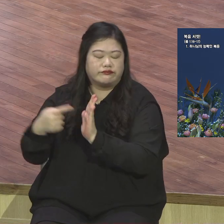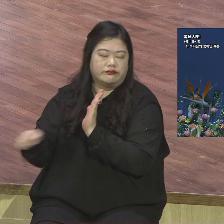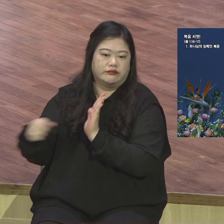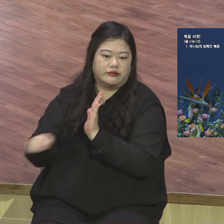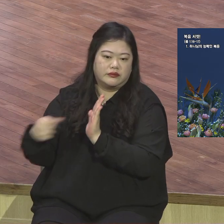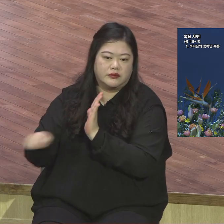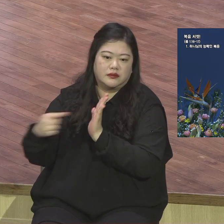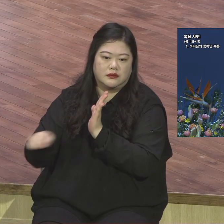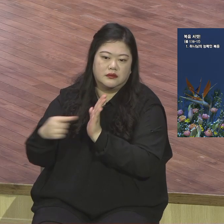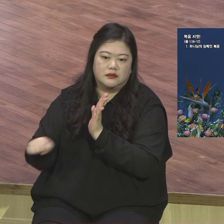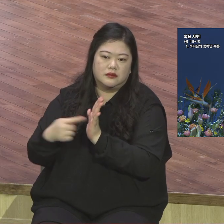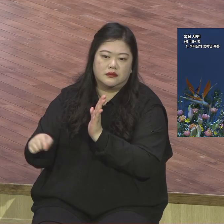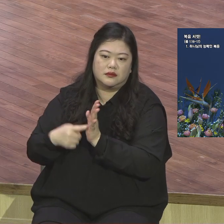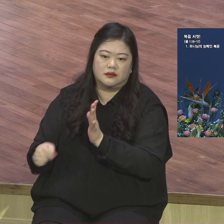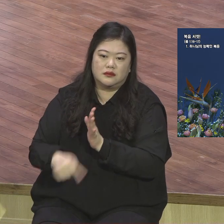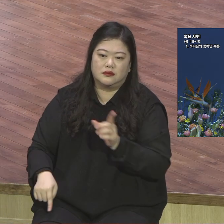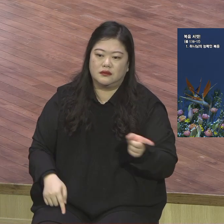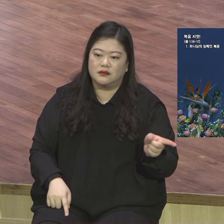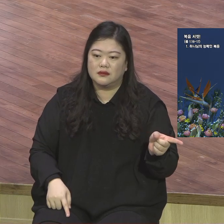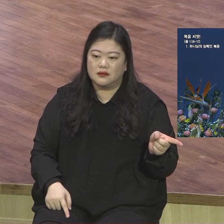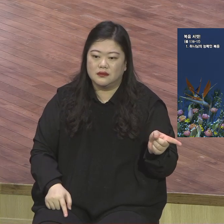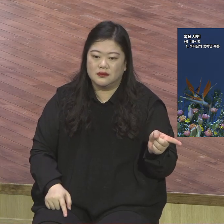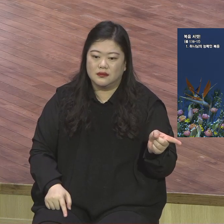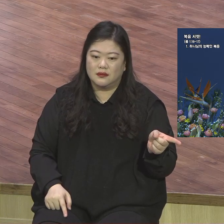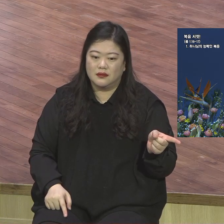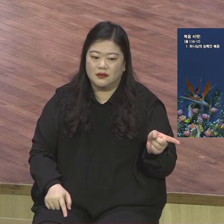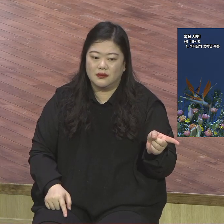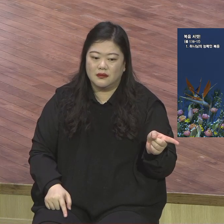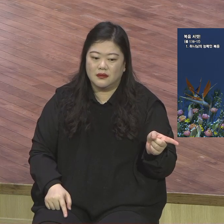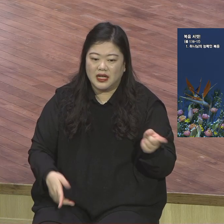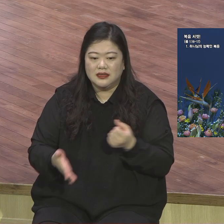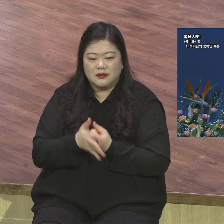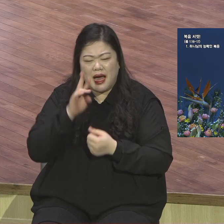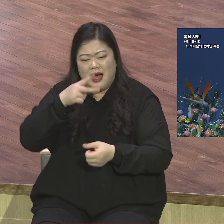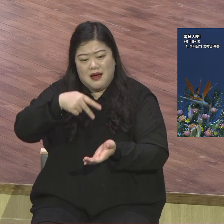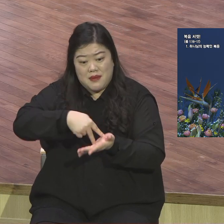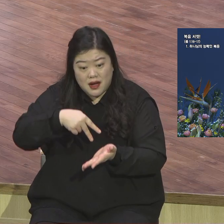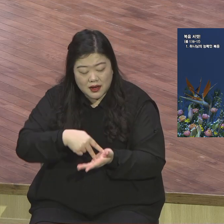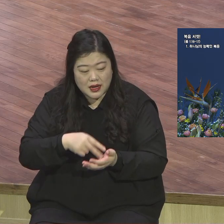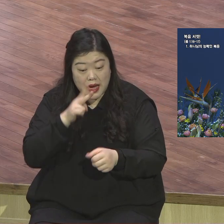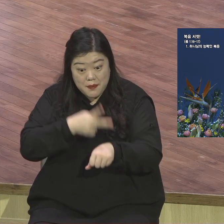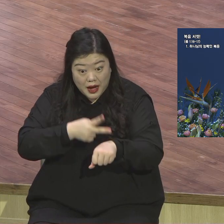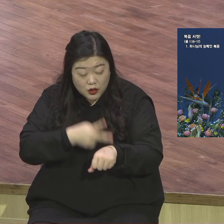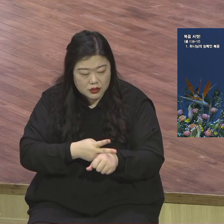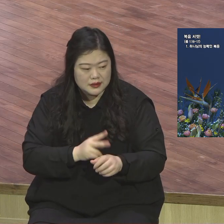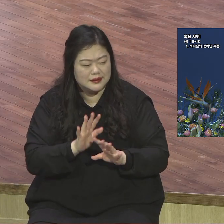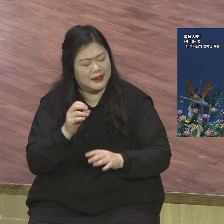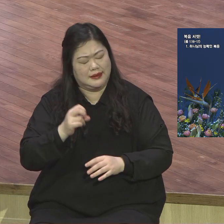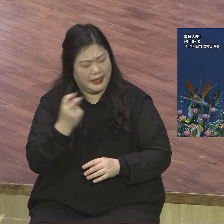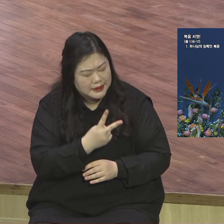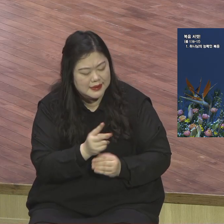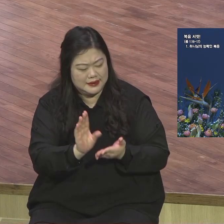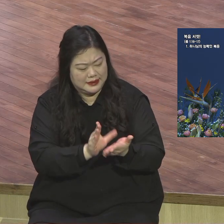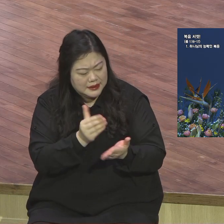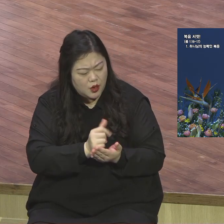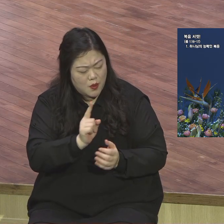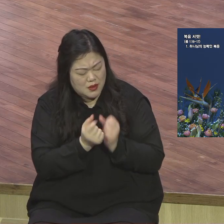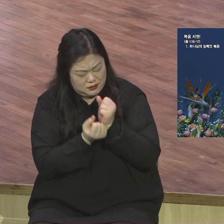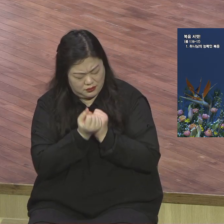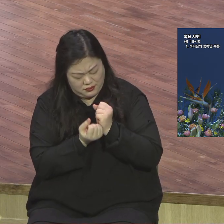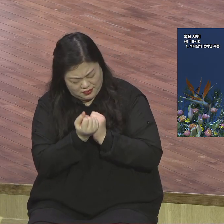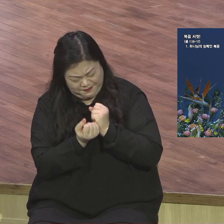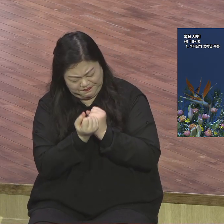사도 바울은 이런 세상 사람들과의 관점과 달리 예수 그리스도의 십자가